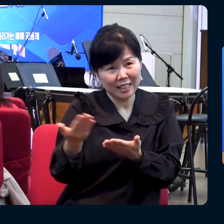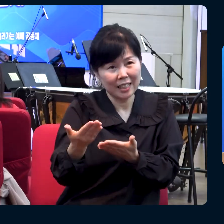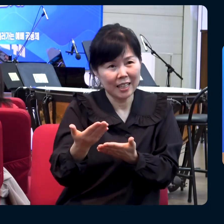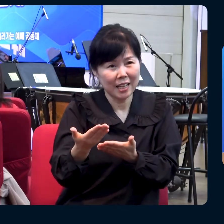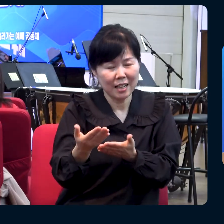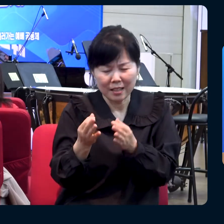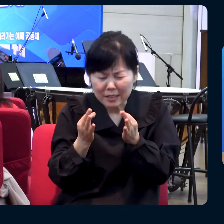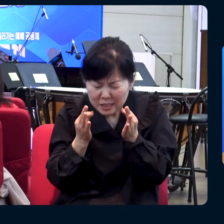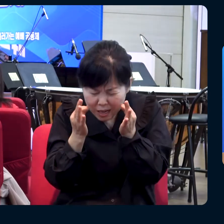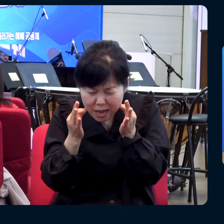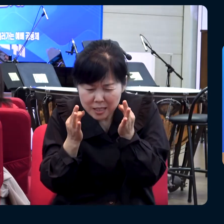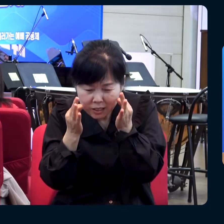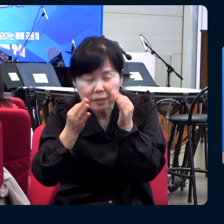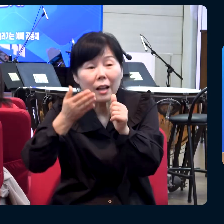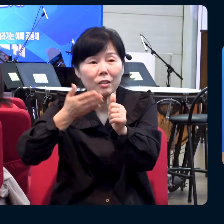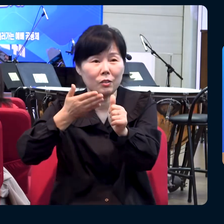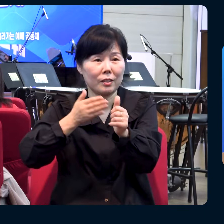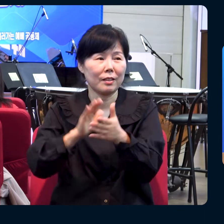것입니다.